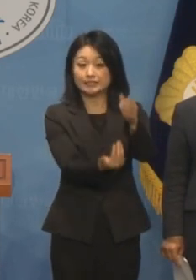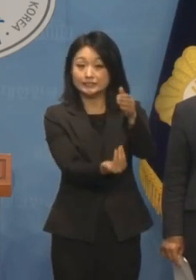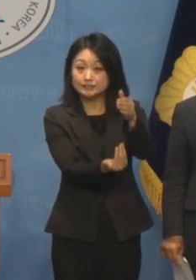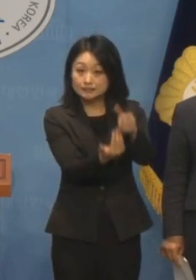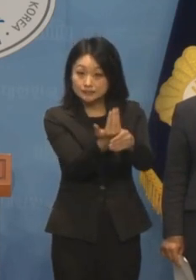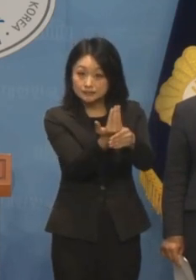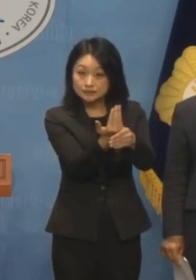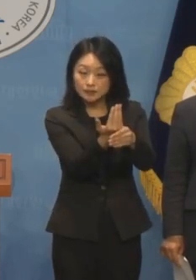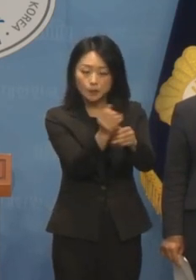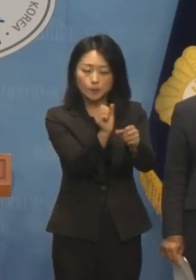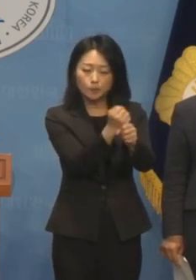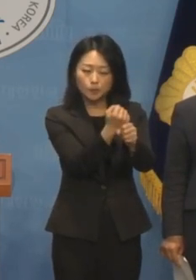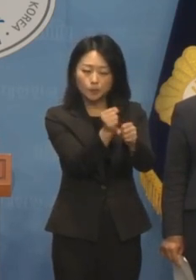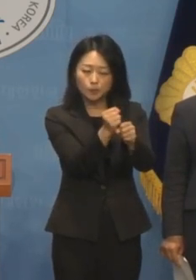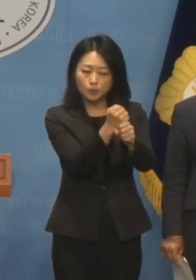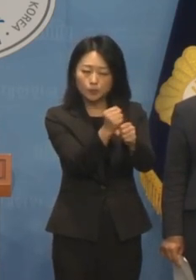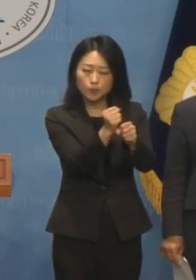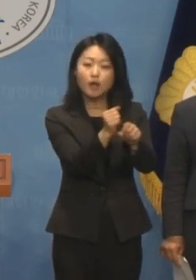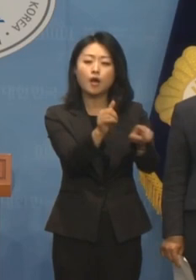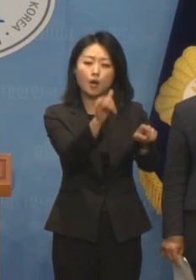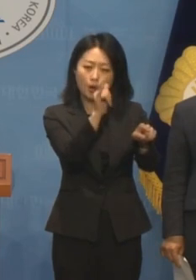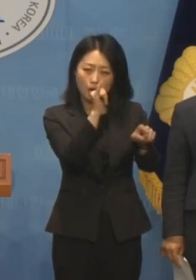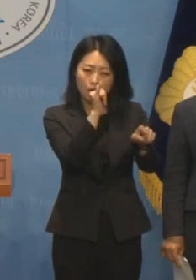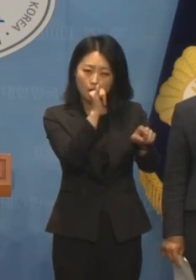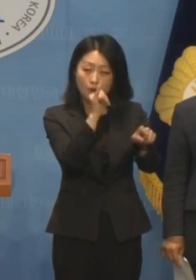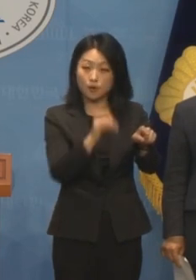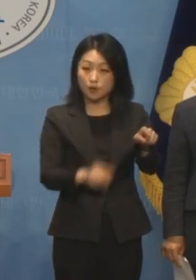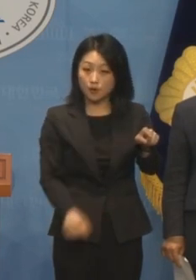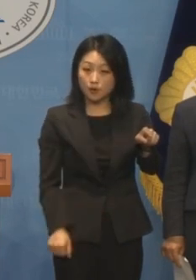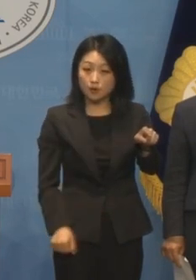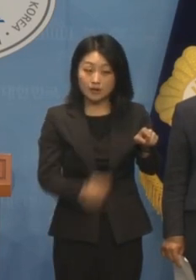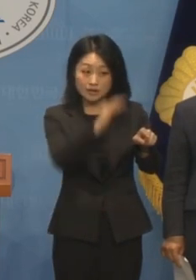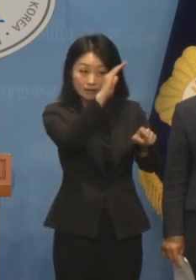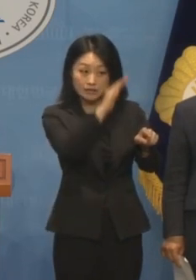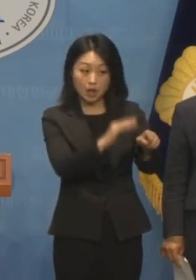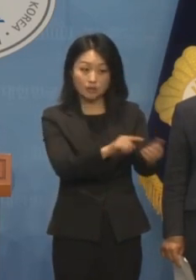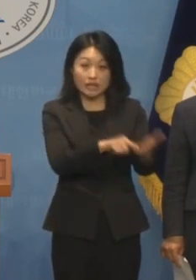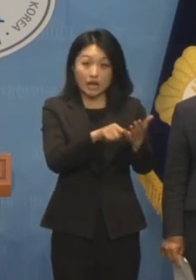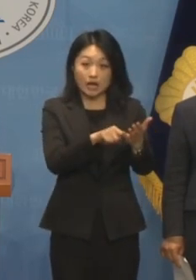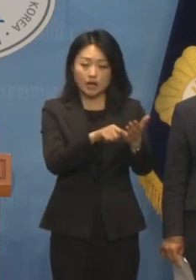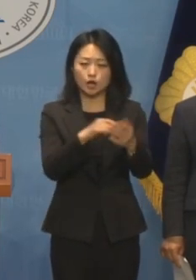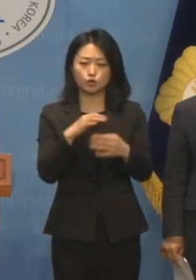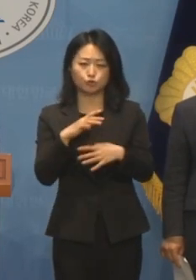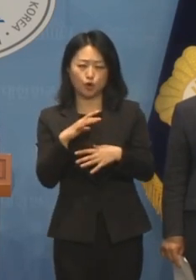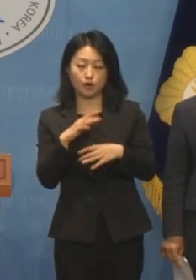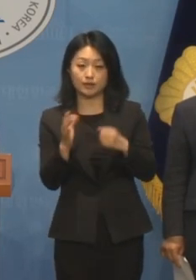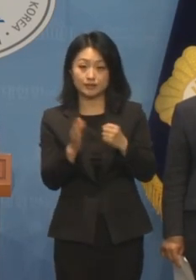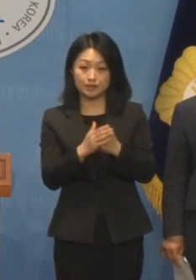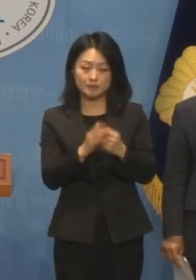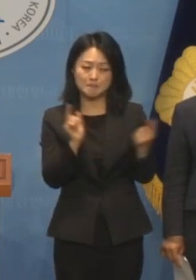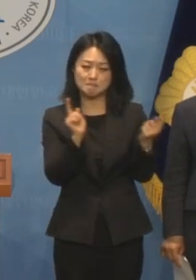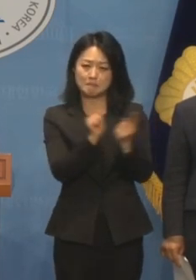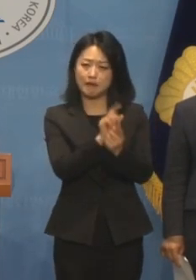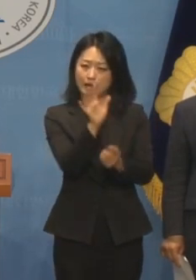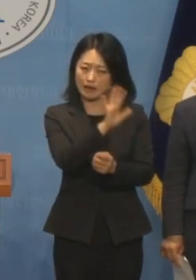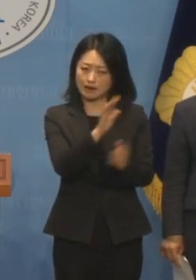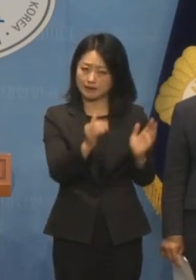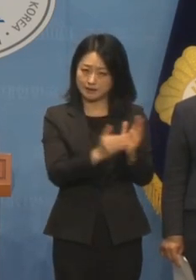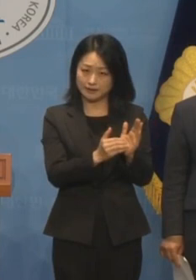사건을 조작, 활용해 왔기 때문에 그 진실이 드러나는 게 두려워서 지금까지 피하고 있었던